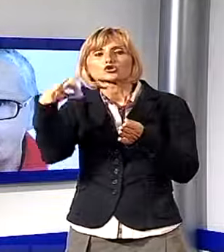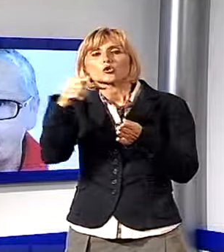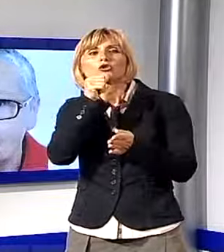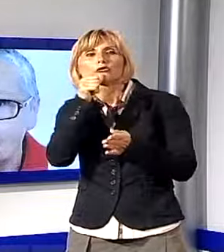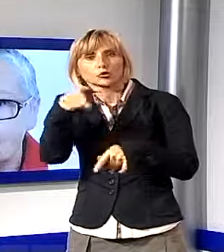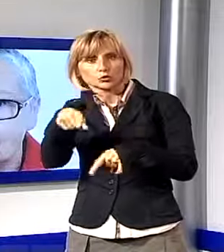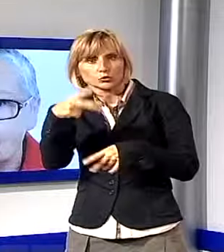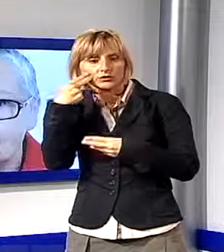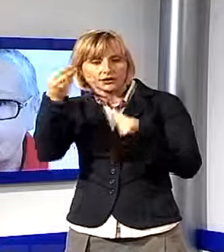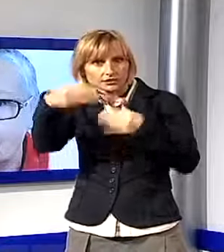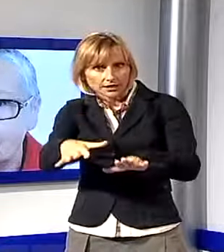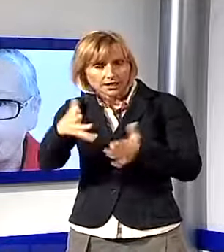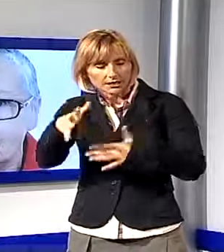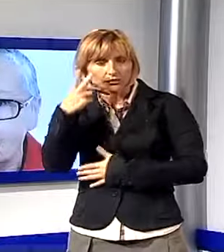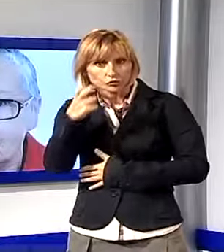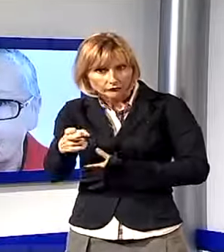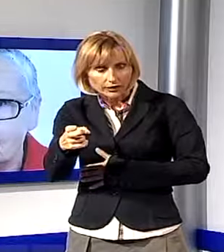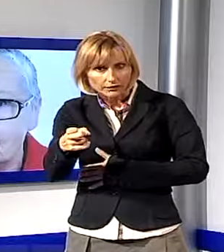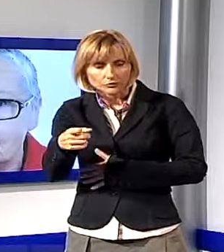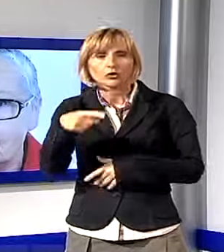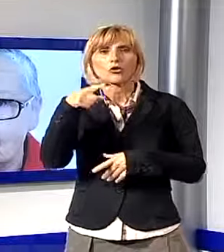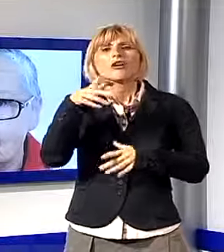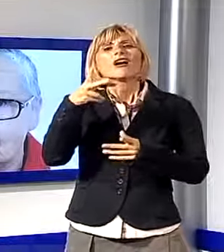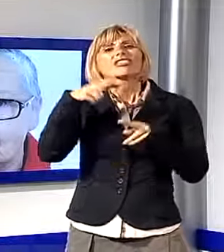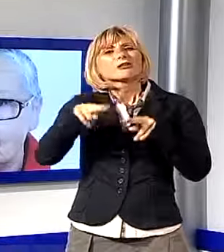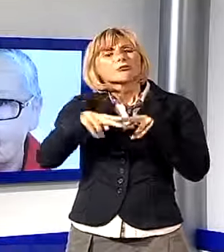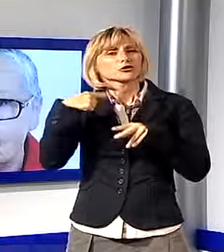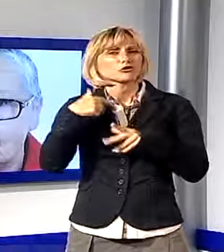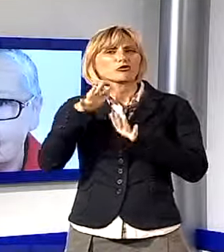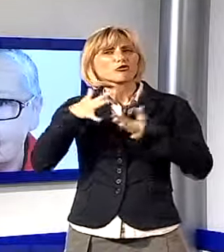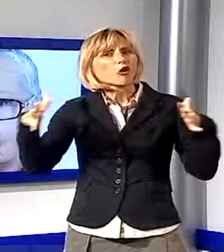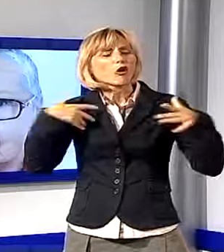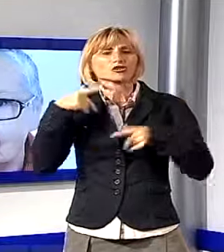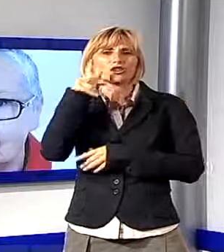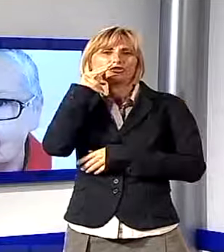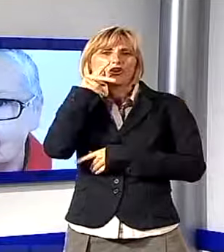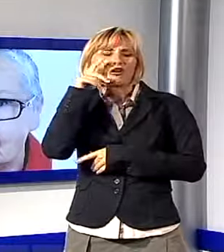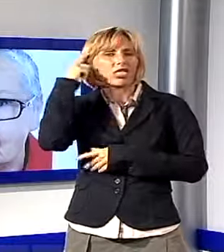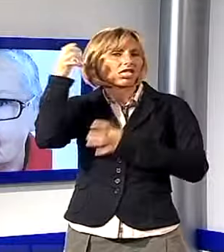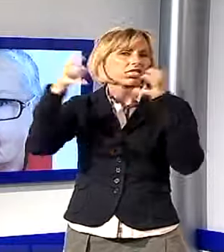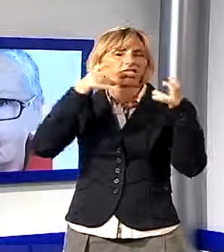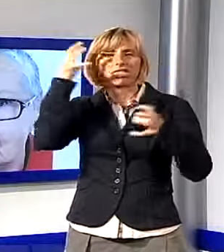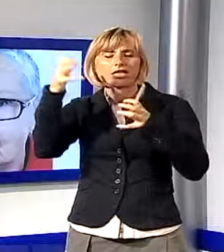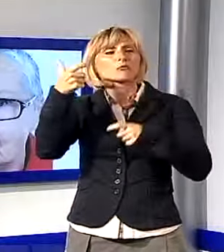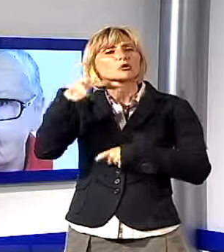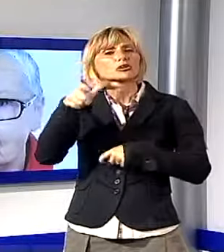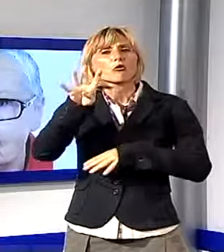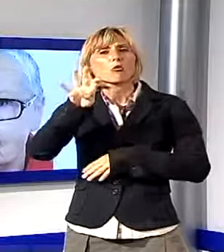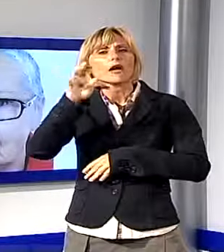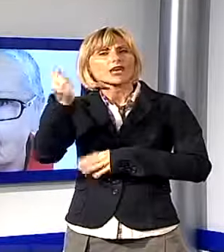nipoti, la donna è progressivamente scivolata in stato confusionale anche a causa della malattia che l'affligge da 40 anni, il diabete, per la quale avrebbe